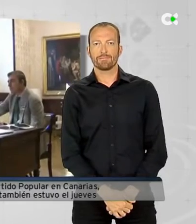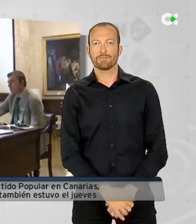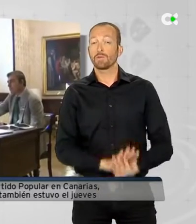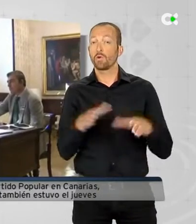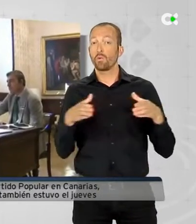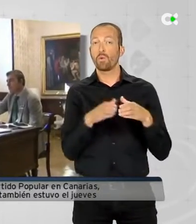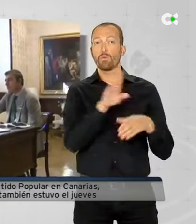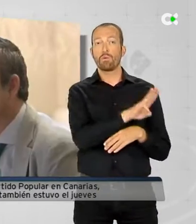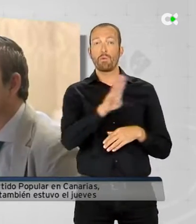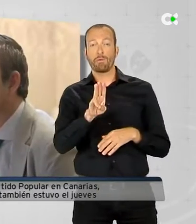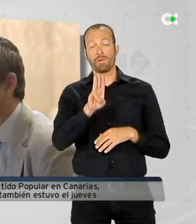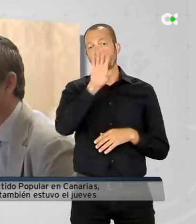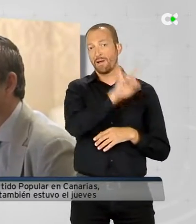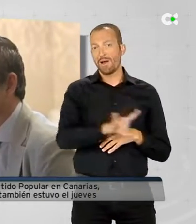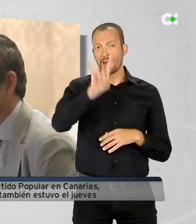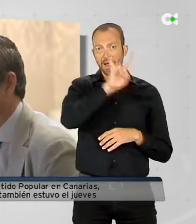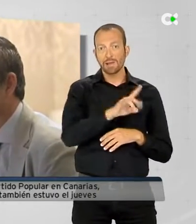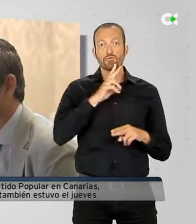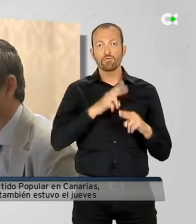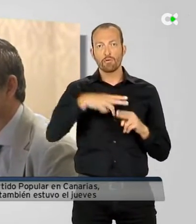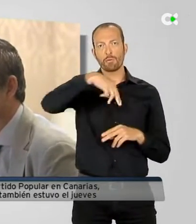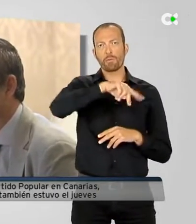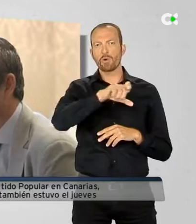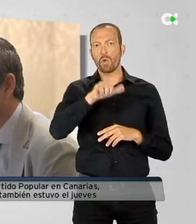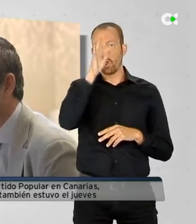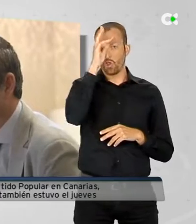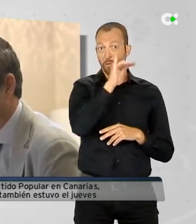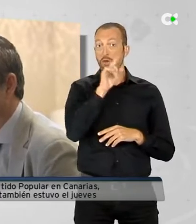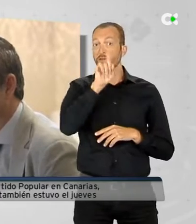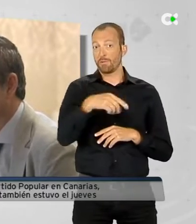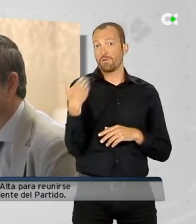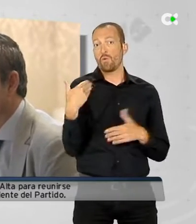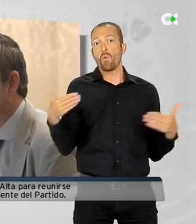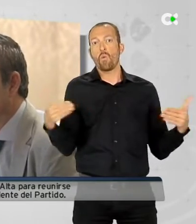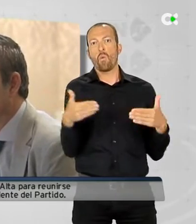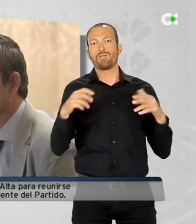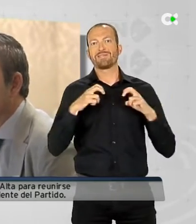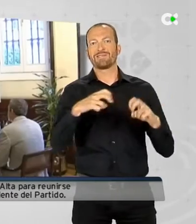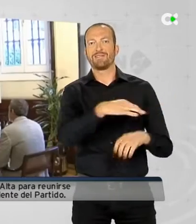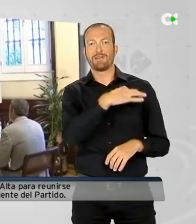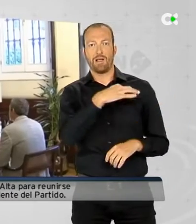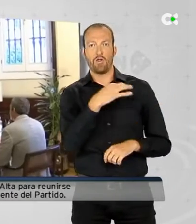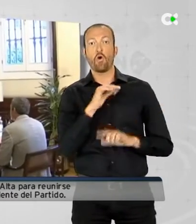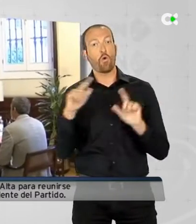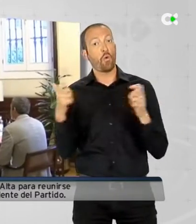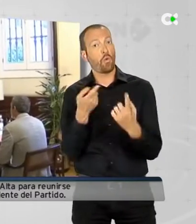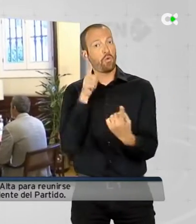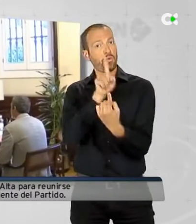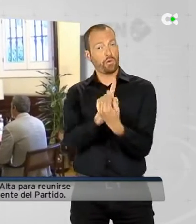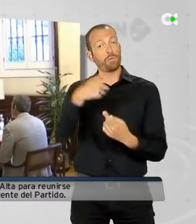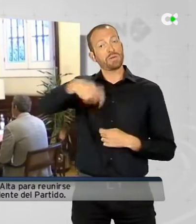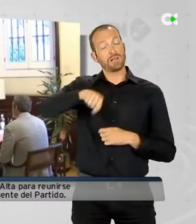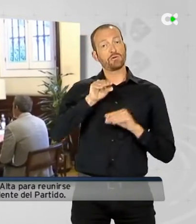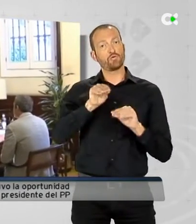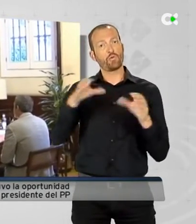El presidente del Partido Popular en Canarias, Manuel Domínguez, también estuvo el jueves en la Cámara Alta para reunirse con el presidente del